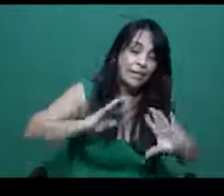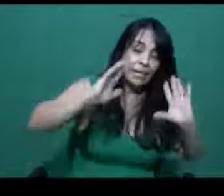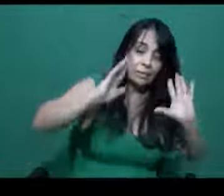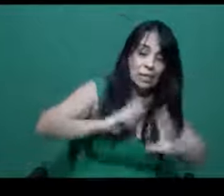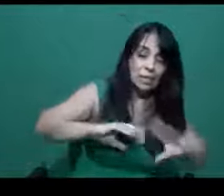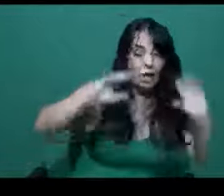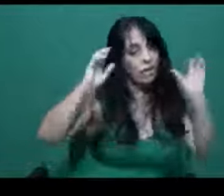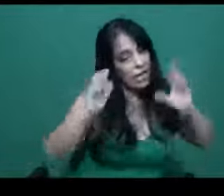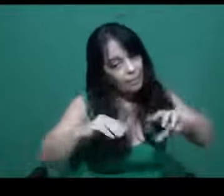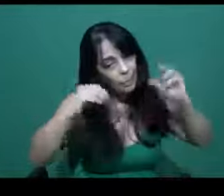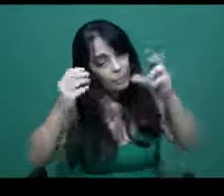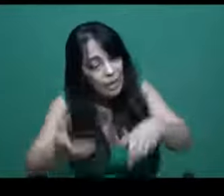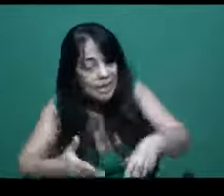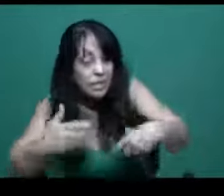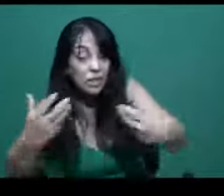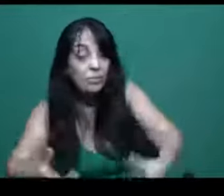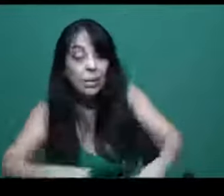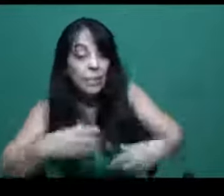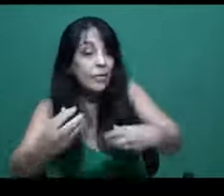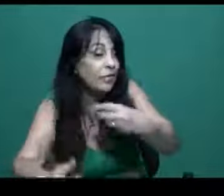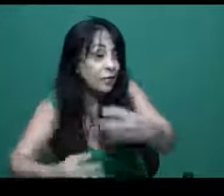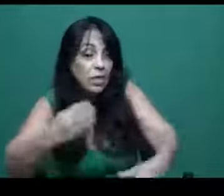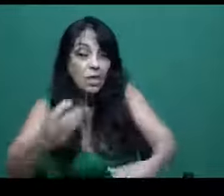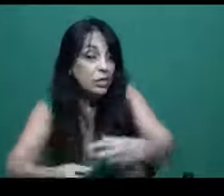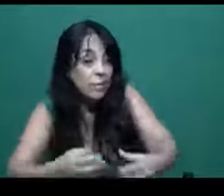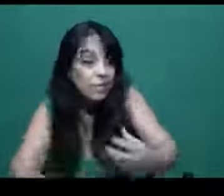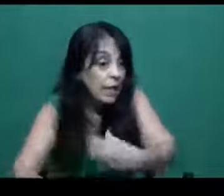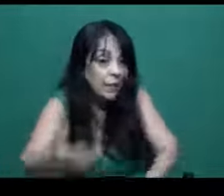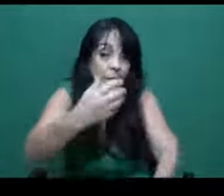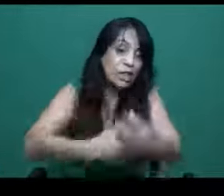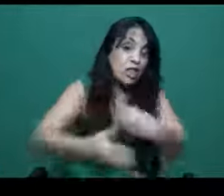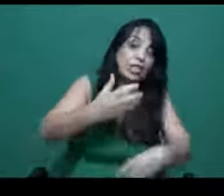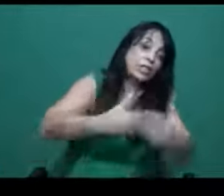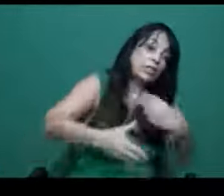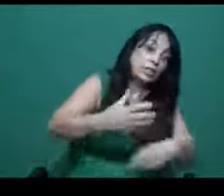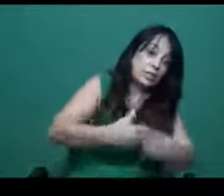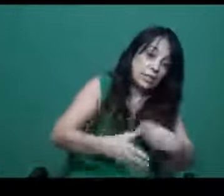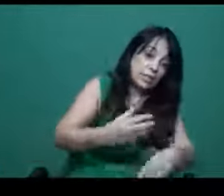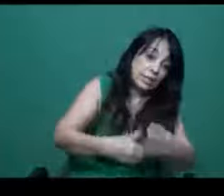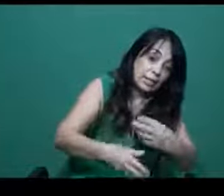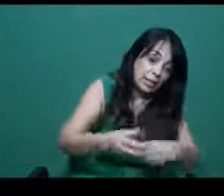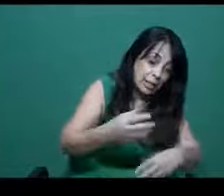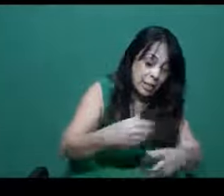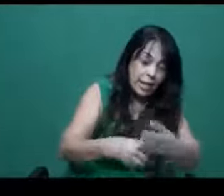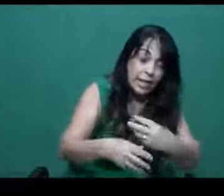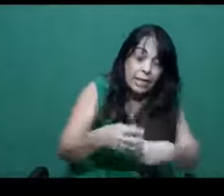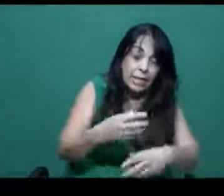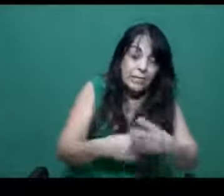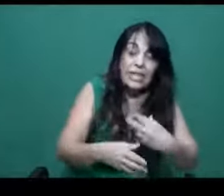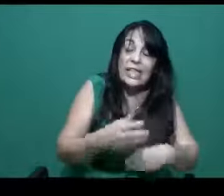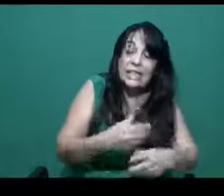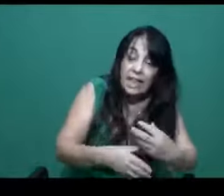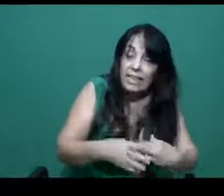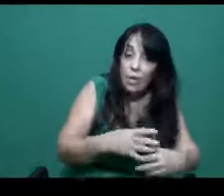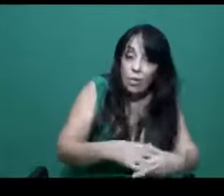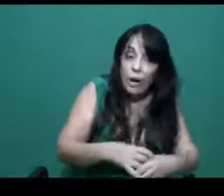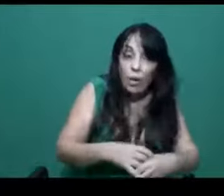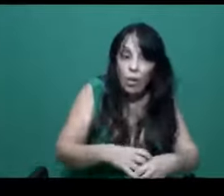aprendendo o sinal, daí a pouco eles estão também usando de mímica para te fazer entender alguma